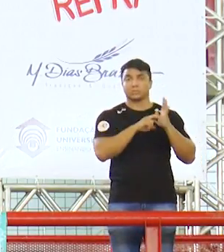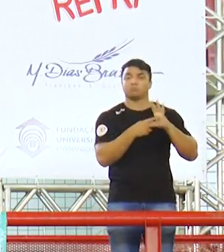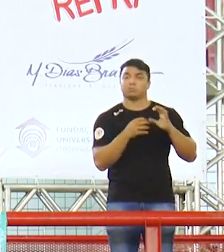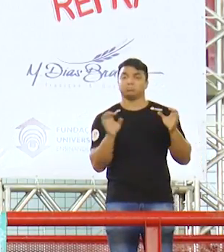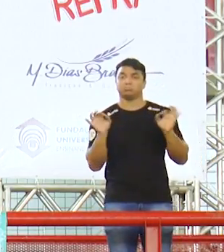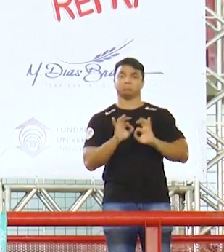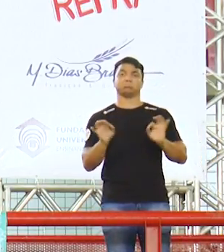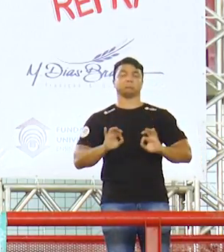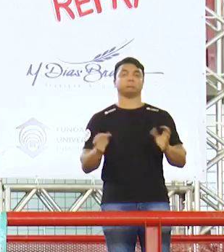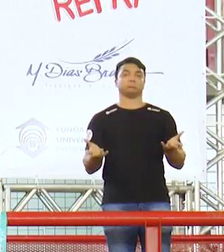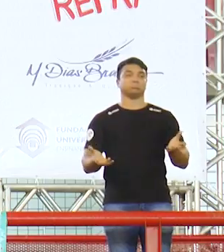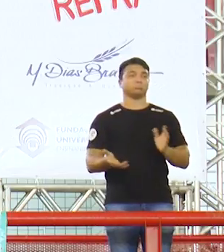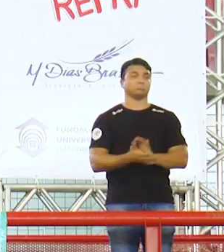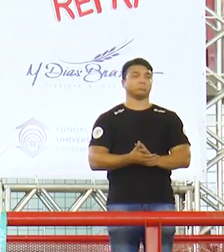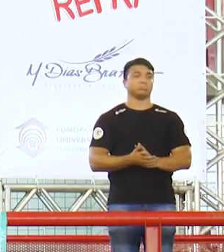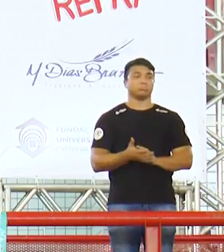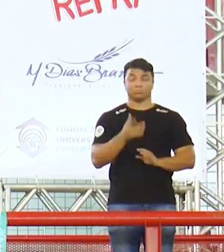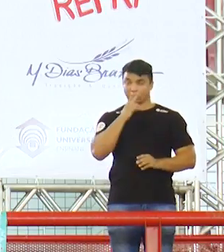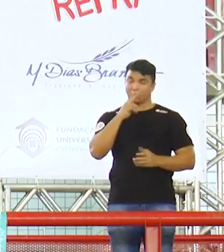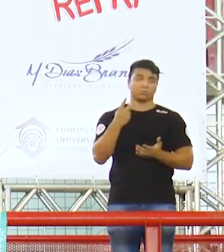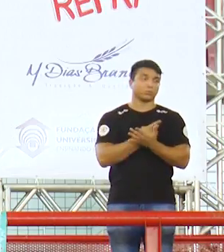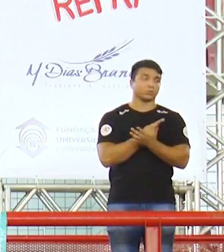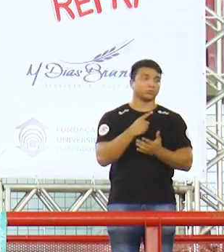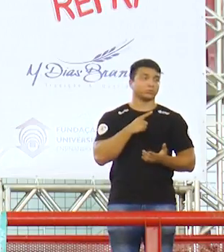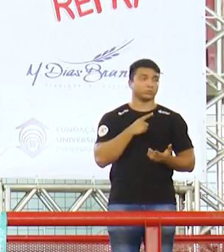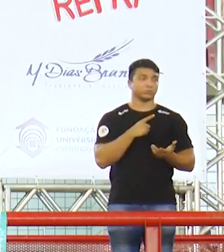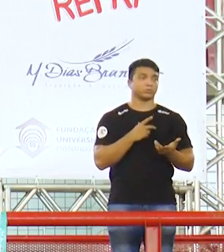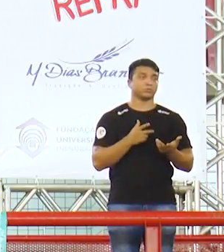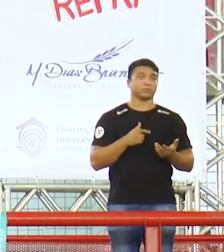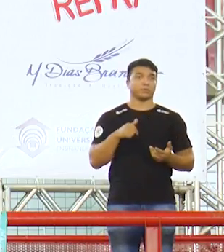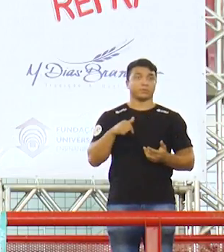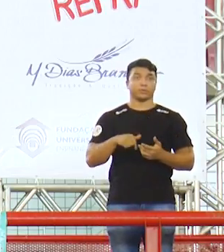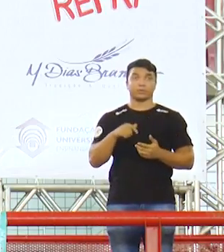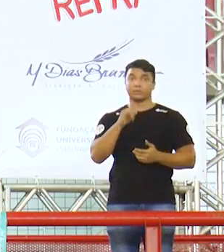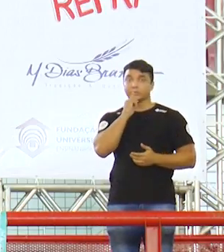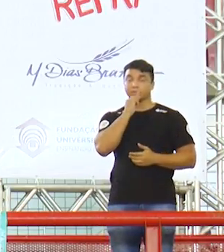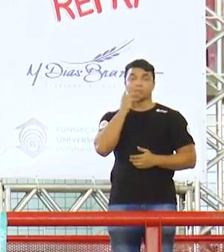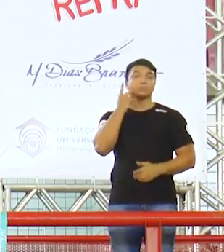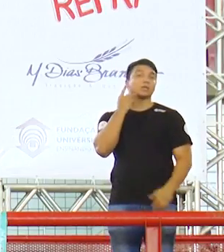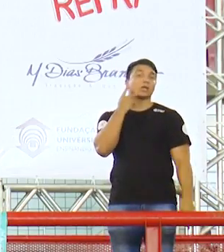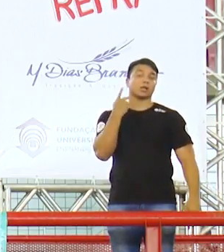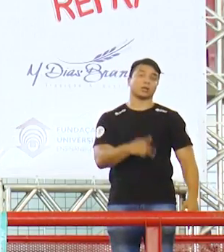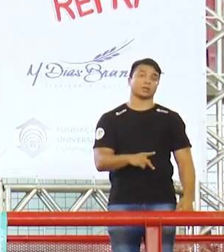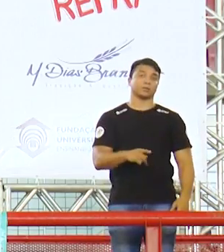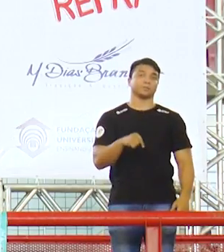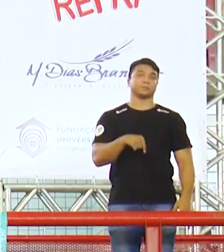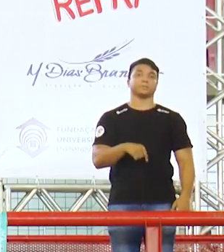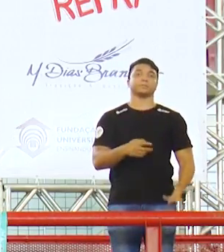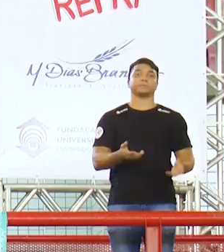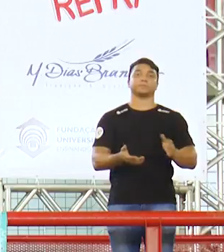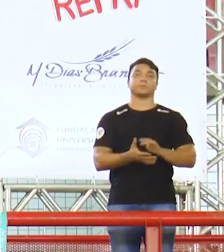nenhum. Isso acontece muito. Nós aqui, por exemplo, cearenses,